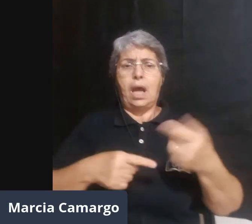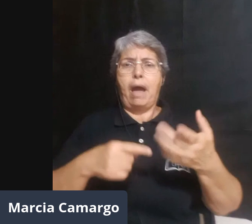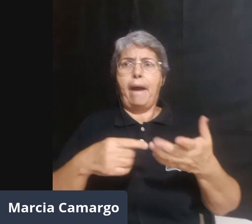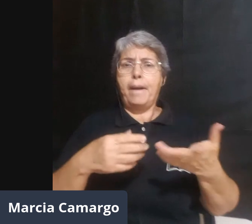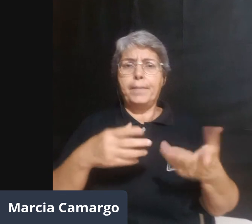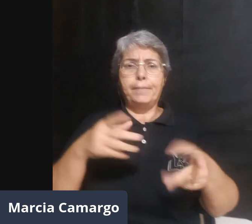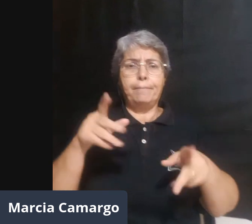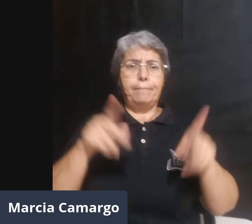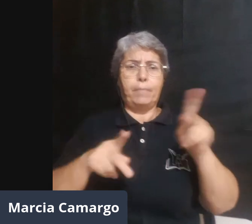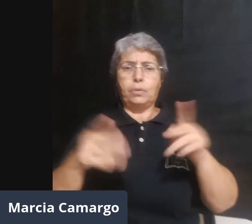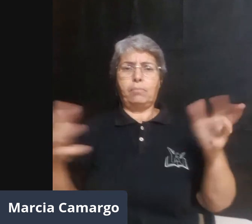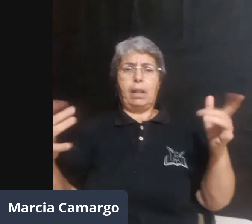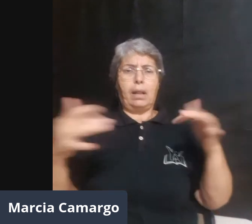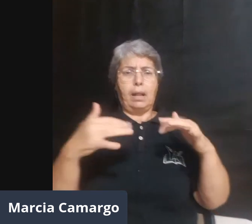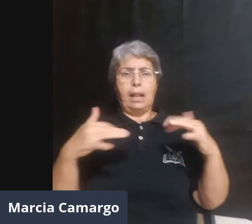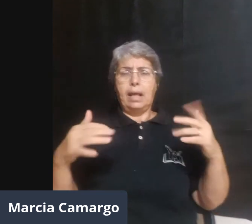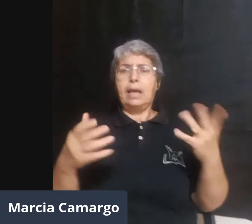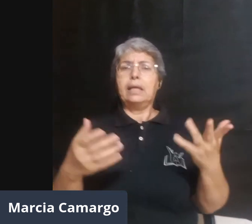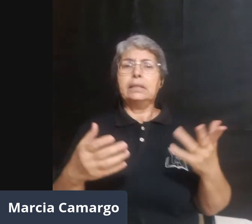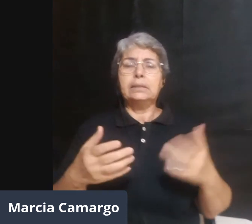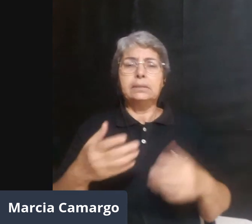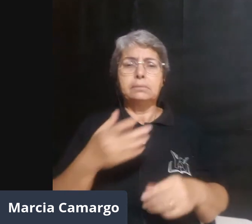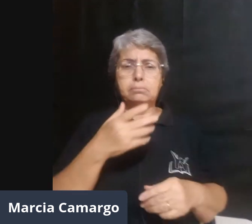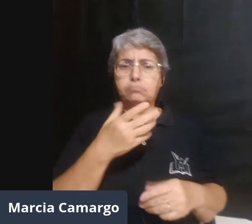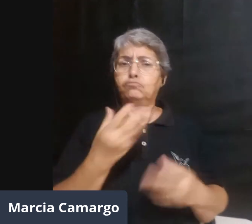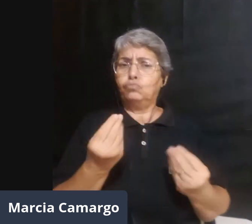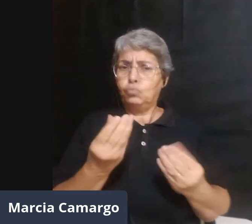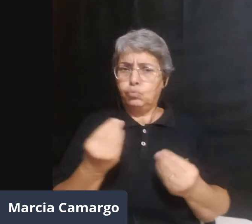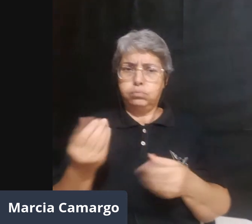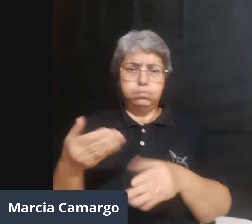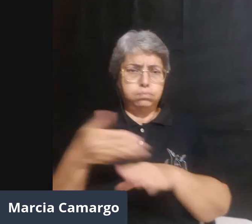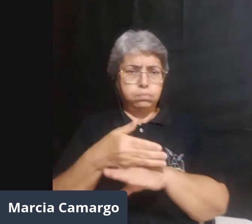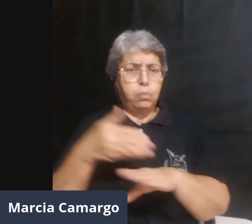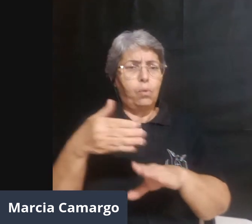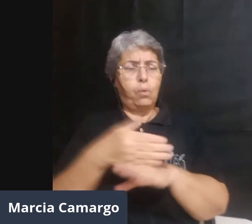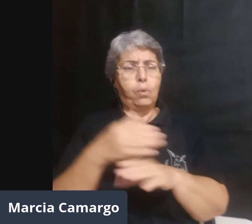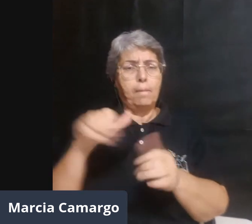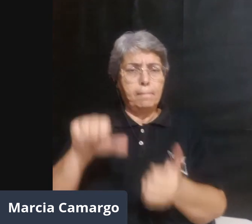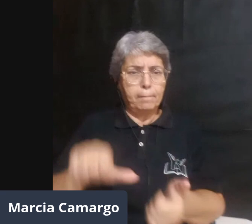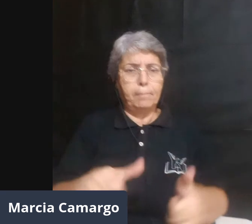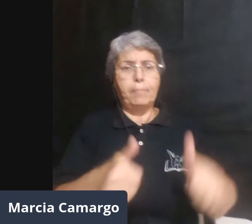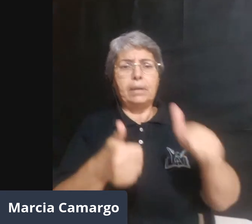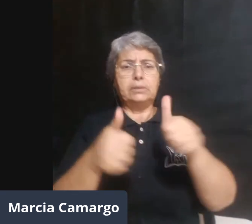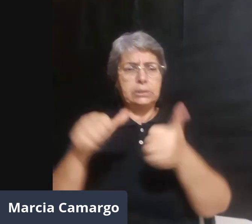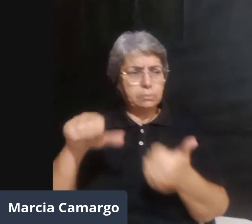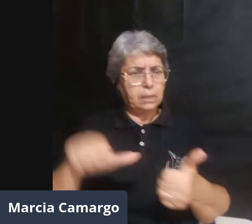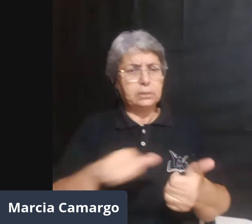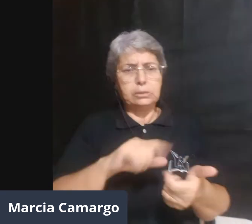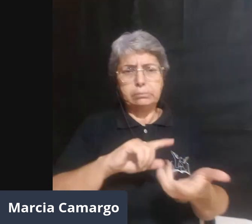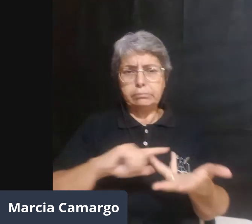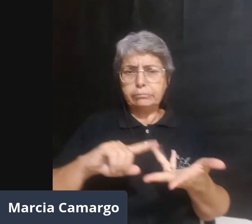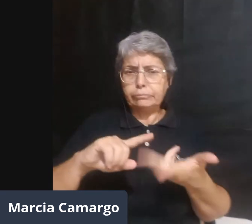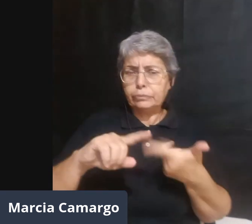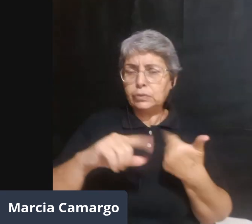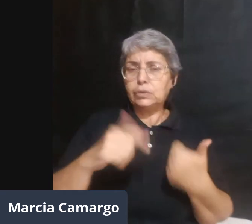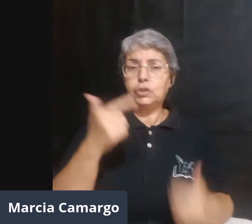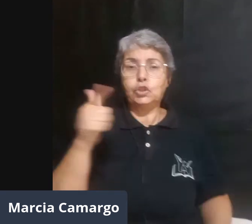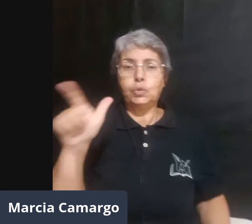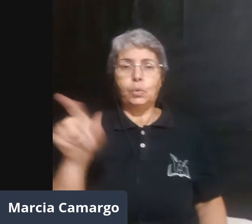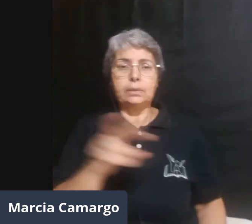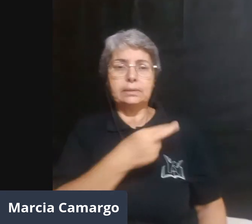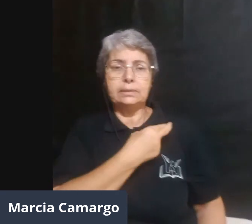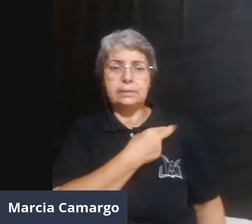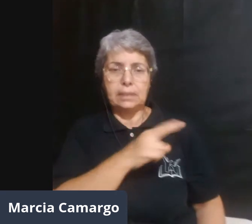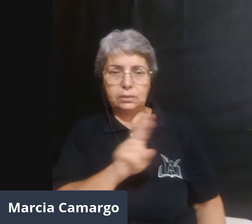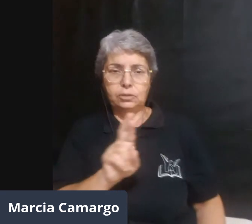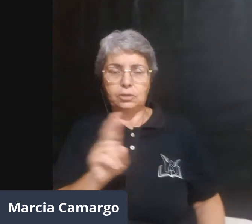públicos acabou por render muitos batismos de muitos membros de destaque em outras denominações. A